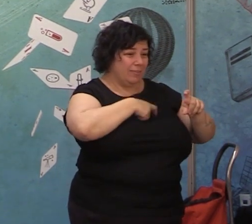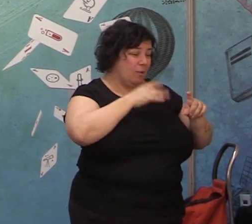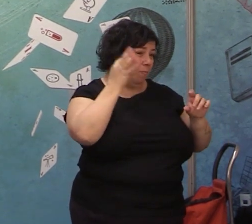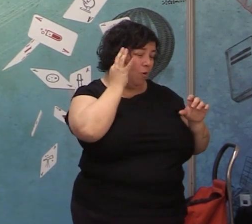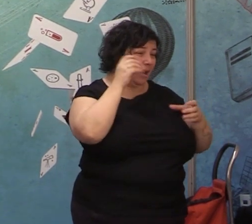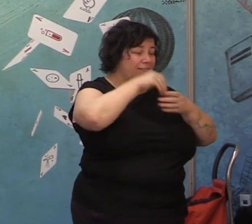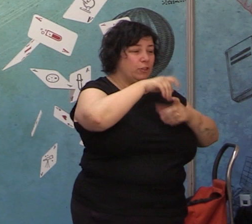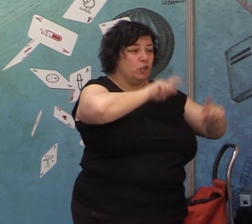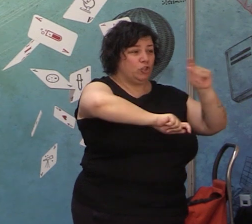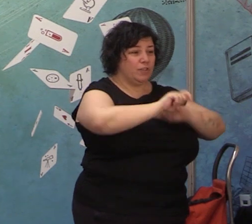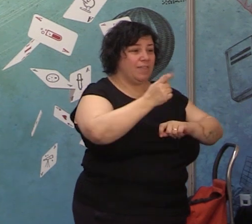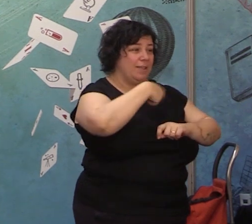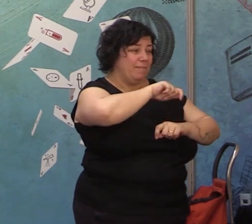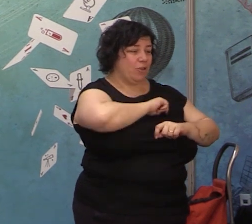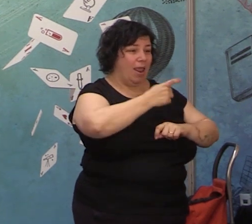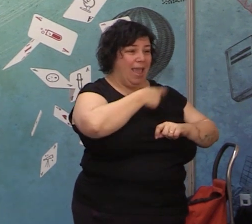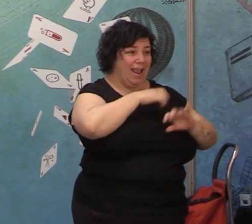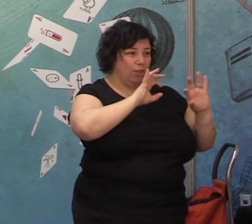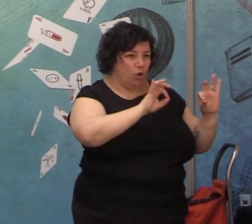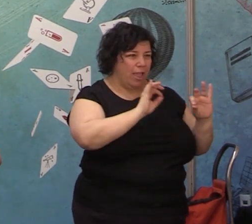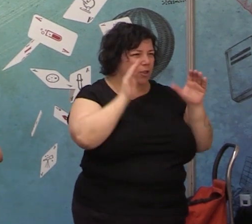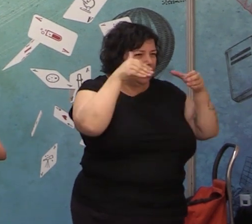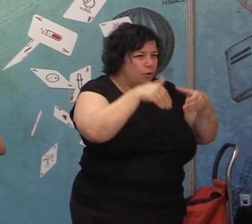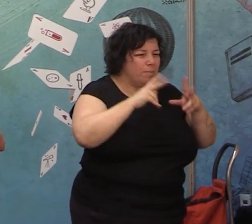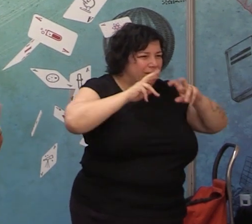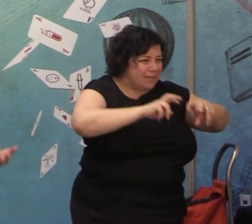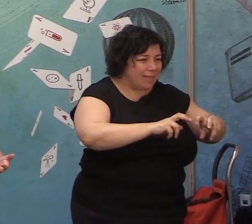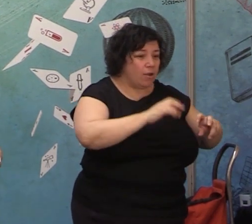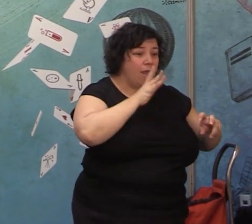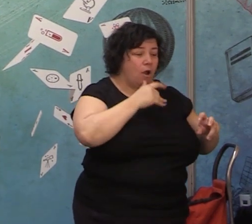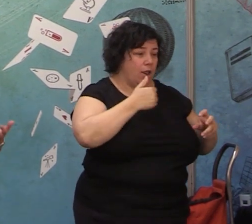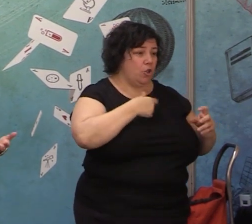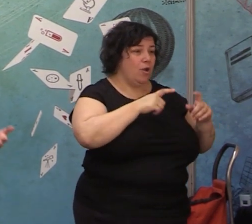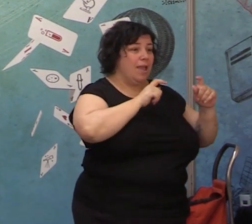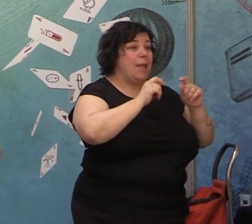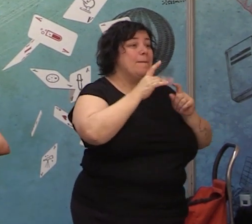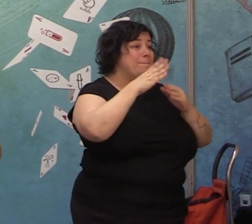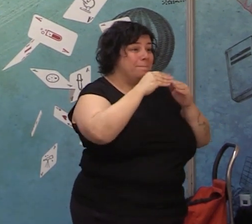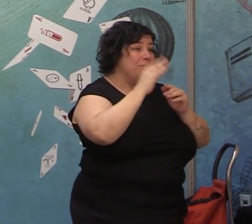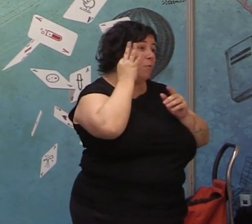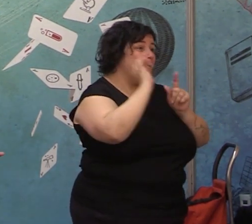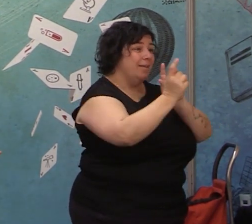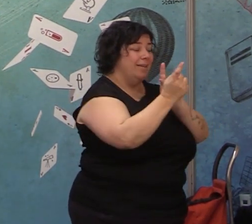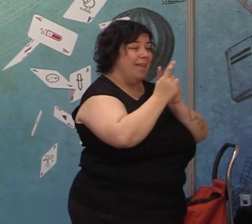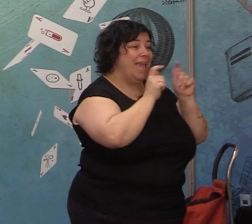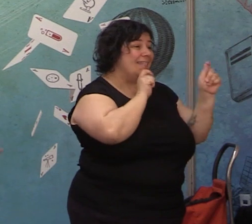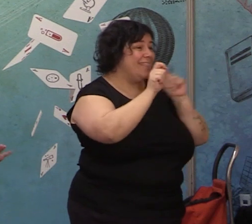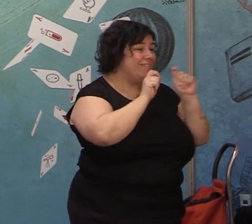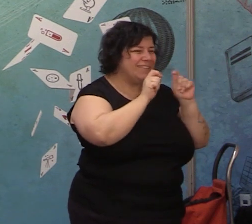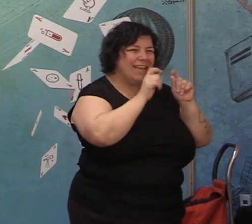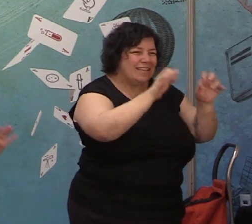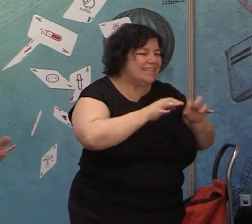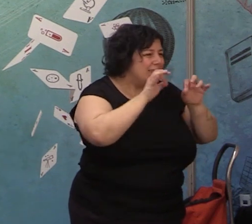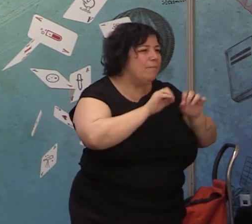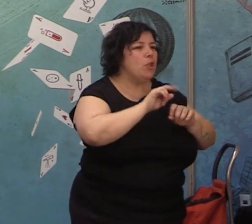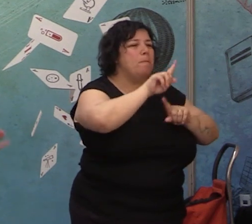de la Sociedad Española de Cardiología, ahora en mi entrevista a las pacientes que vienen de primera vez, siempre